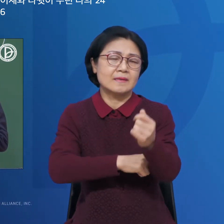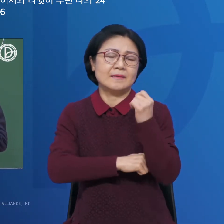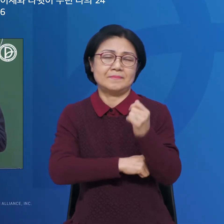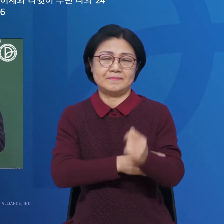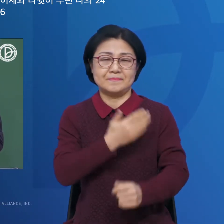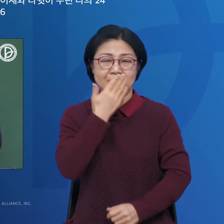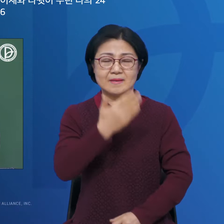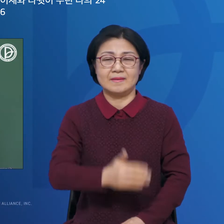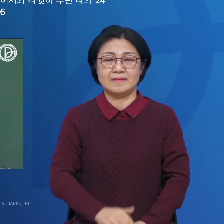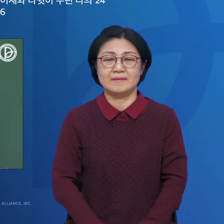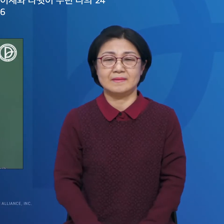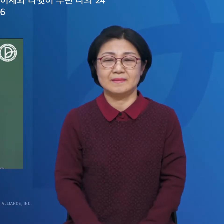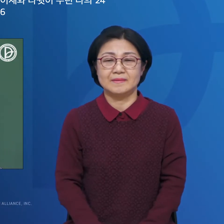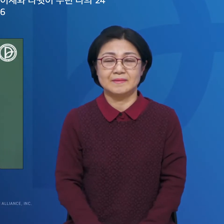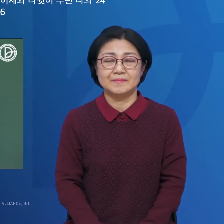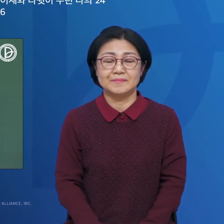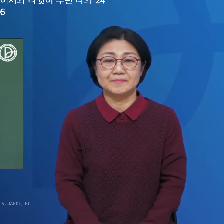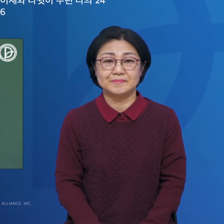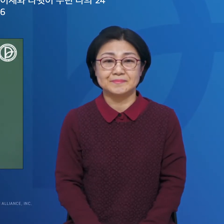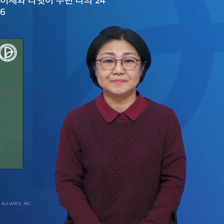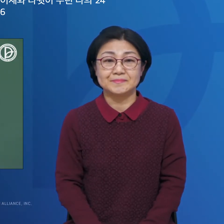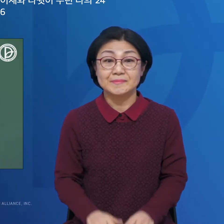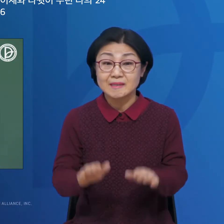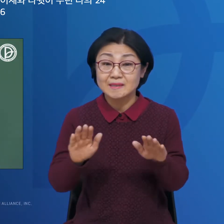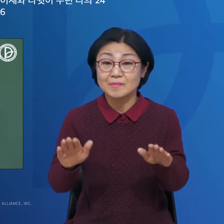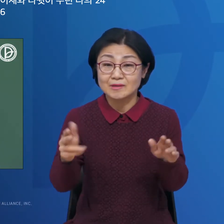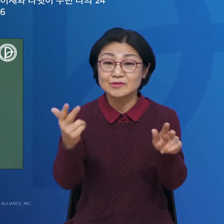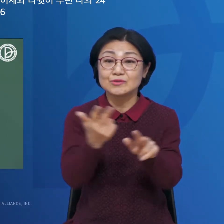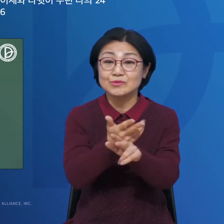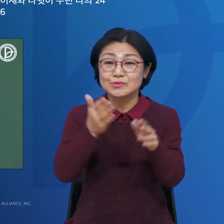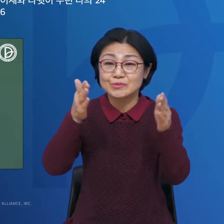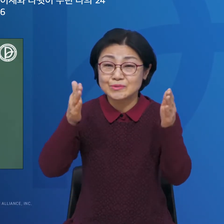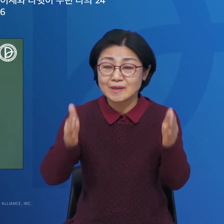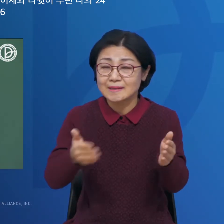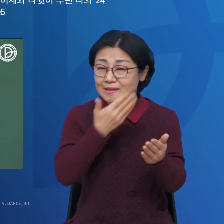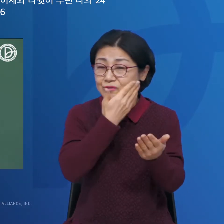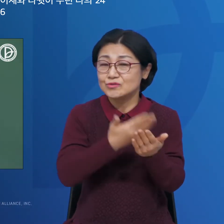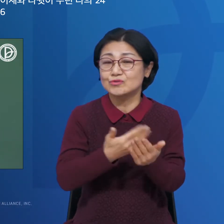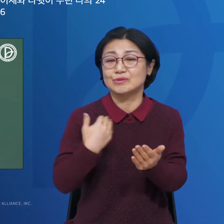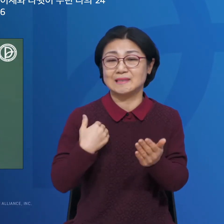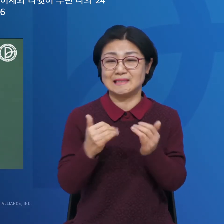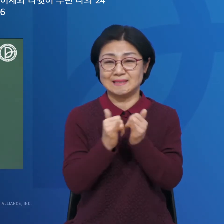이번 주간에 중직자분들이 현장에 전달해야 될